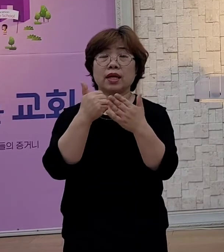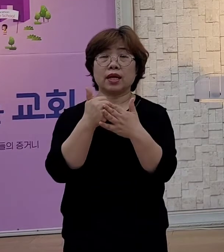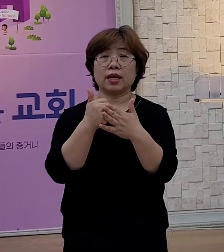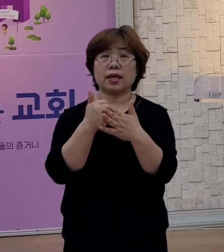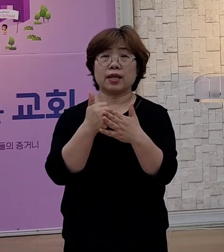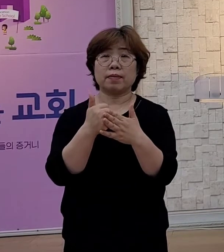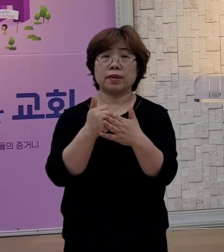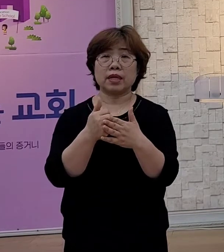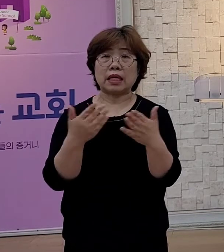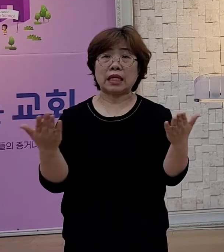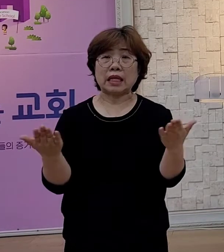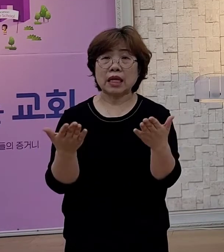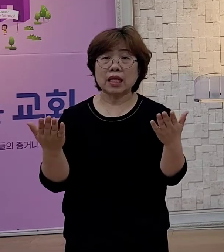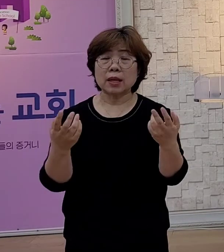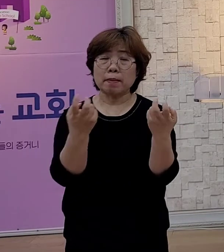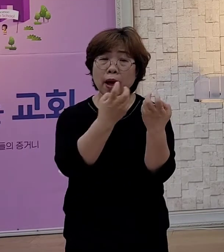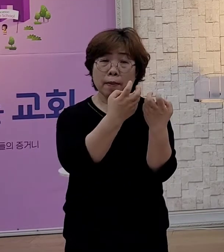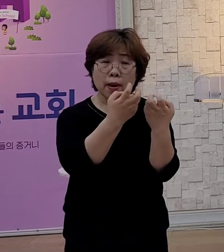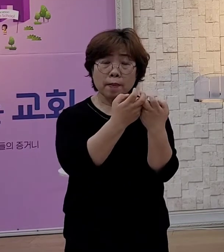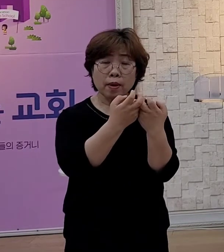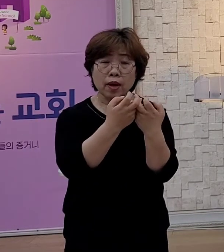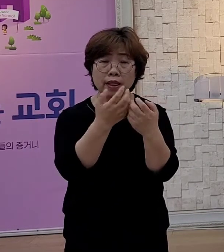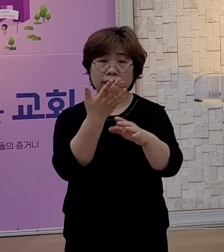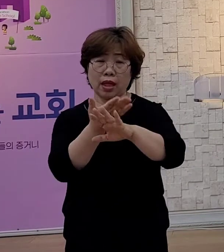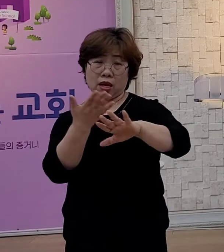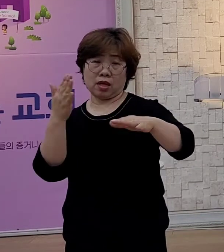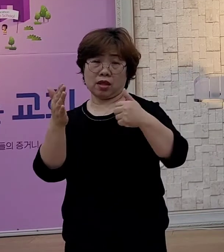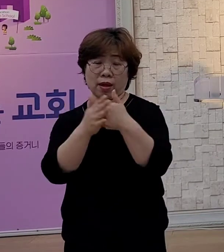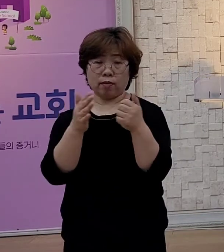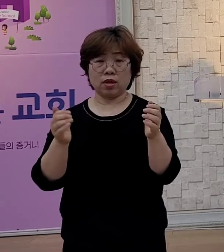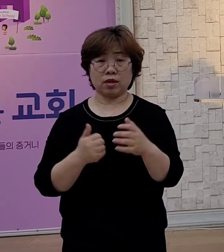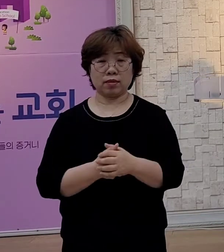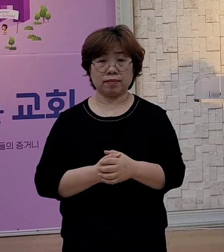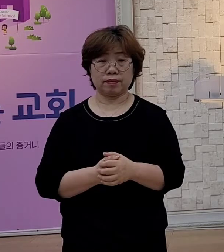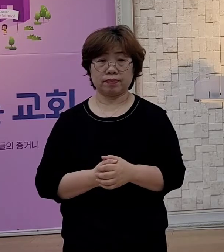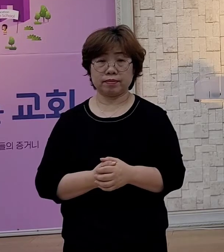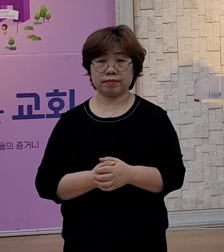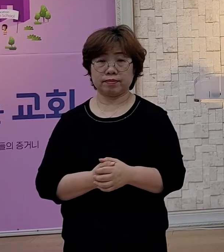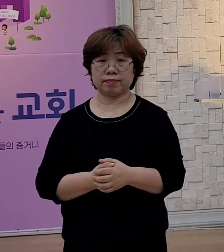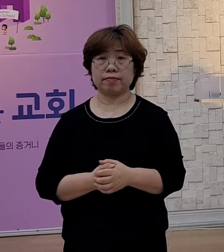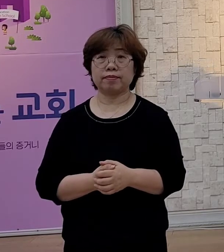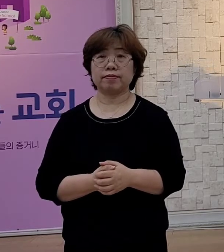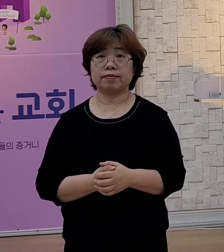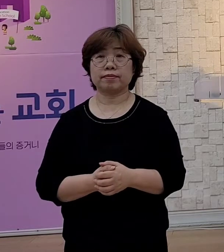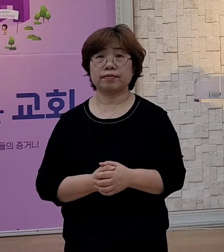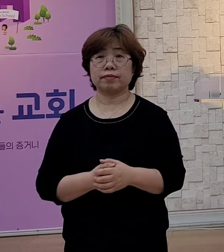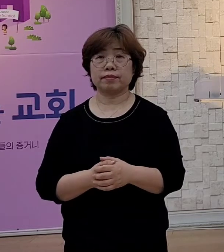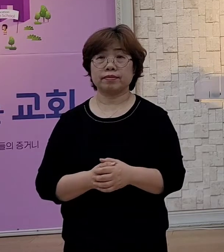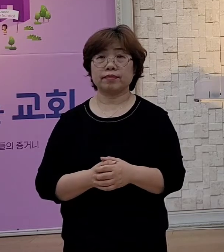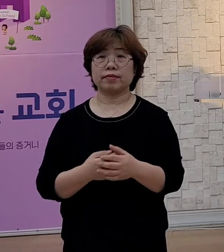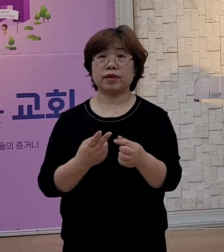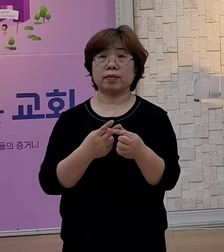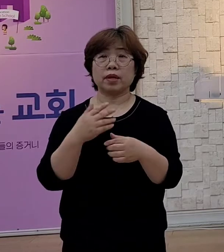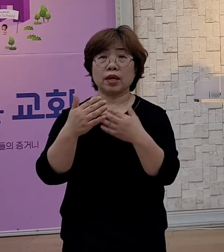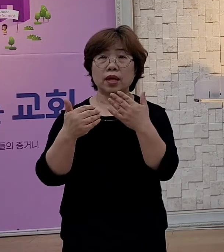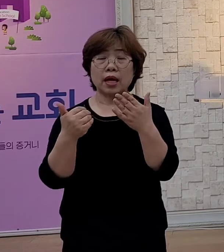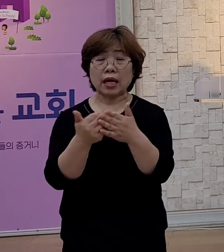하나님이 일하시는 방법과 다르기 때문이다 라는 것을 기억하세요. 왜 차별하면 안 된다고요? 첫